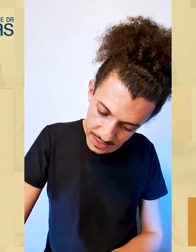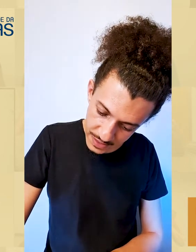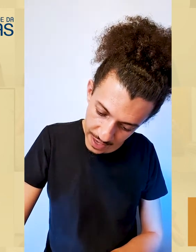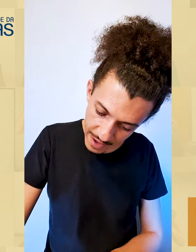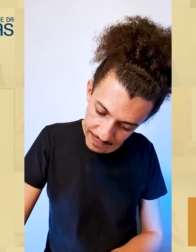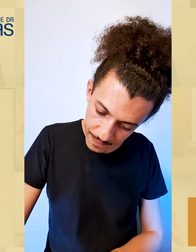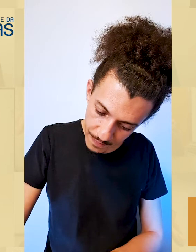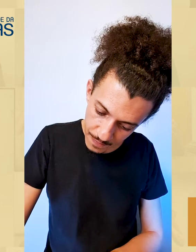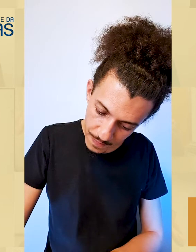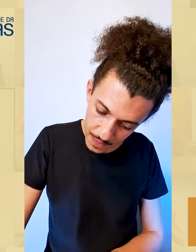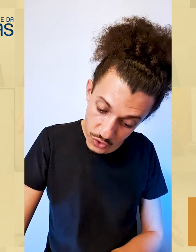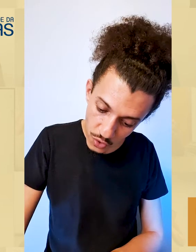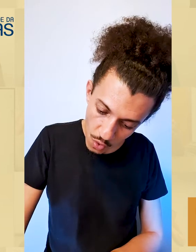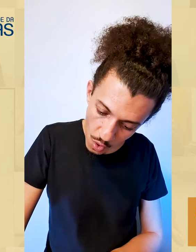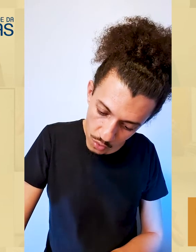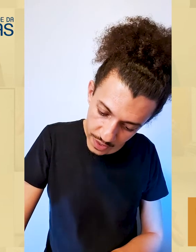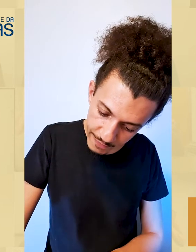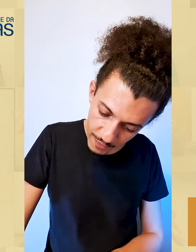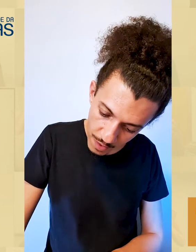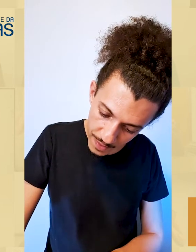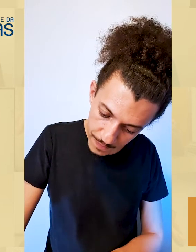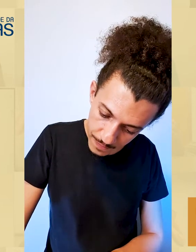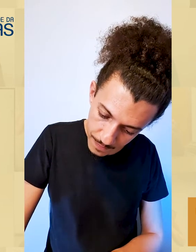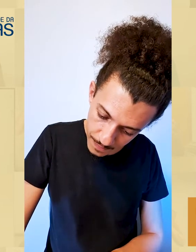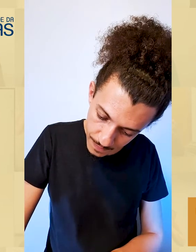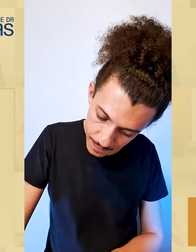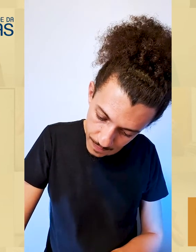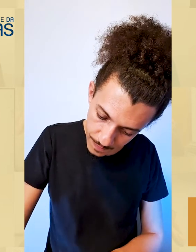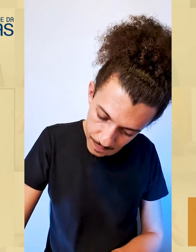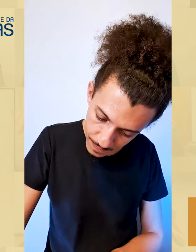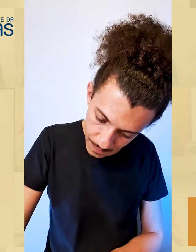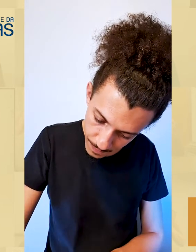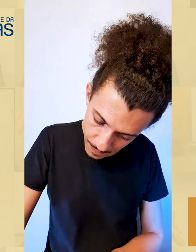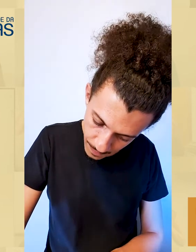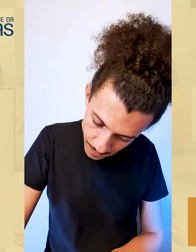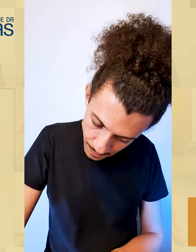Ele se escreve de outra forma.